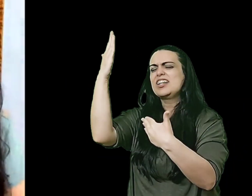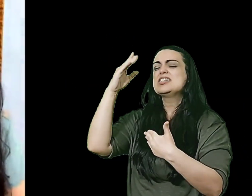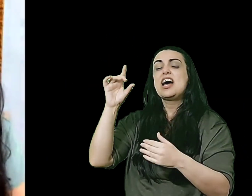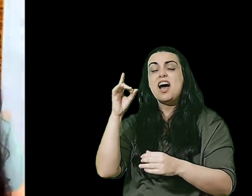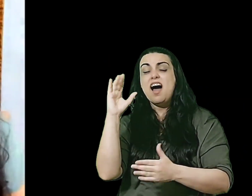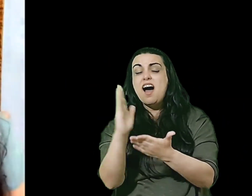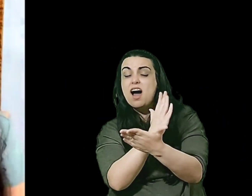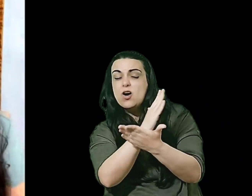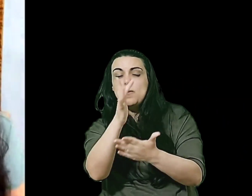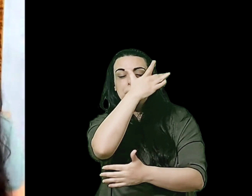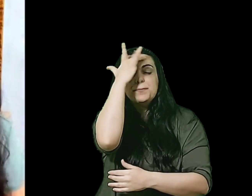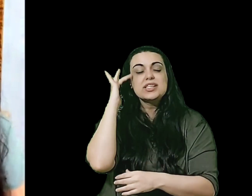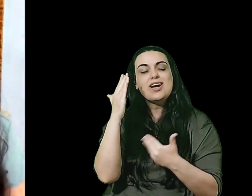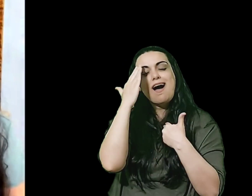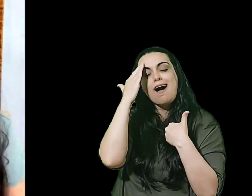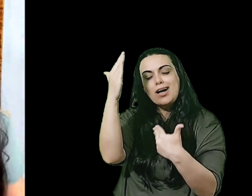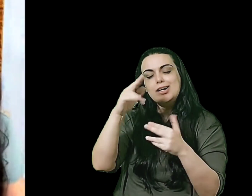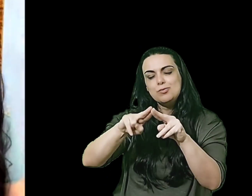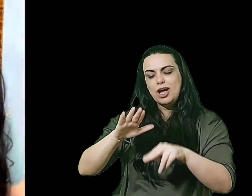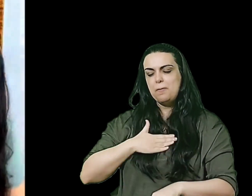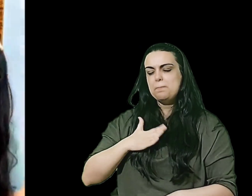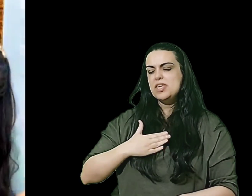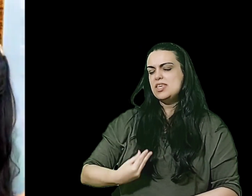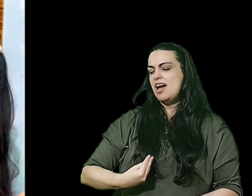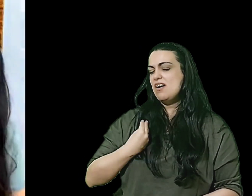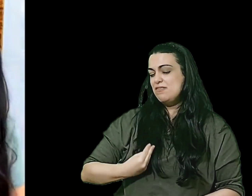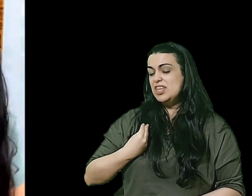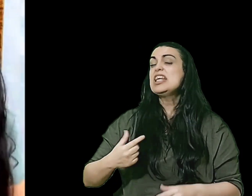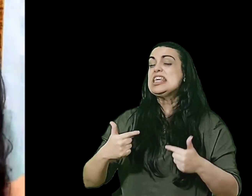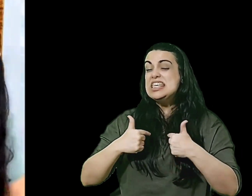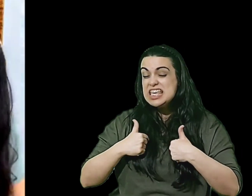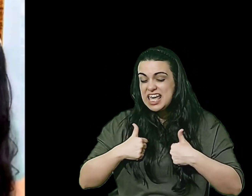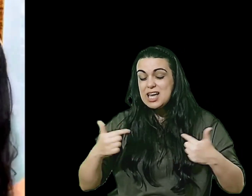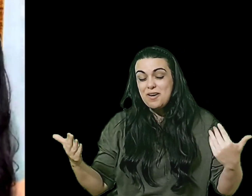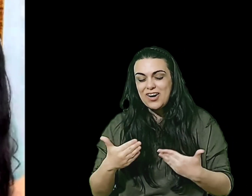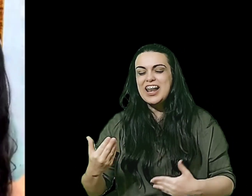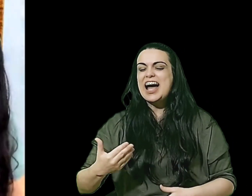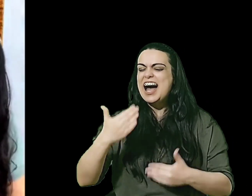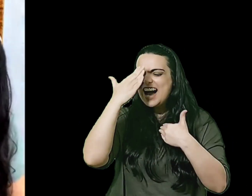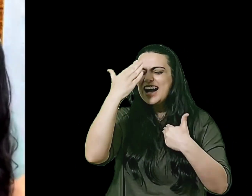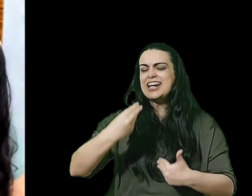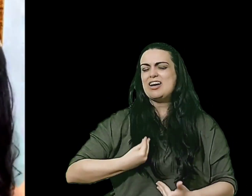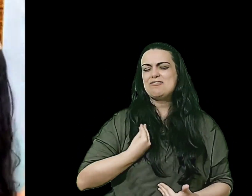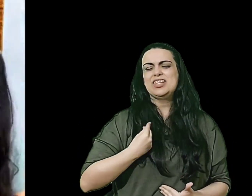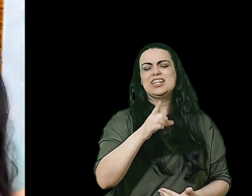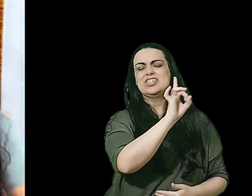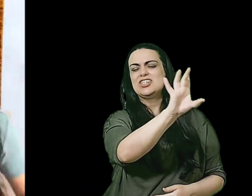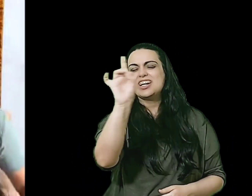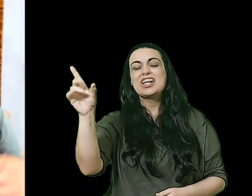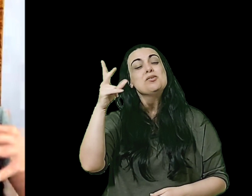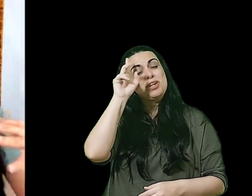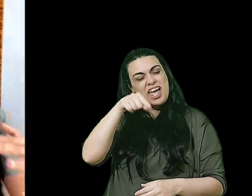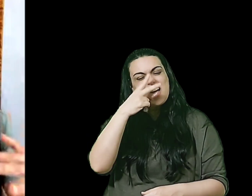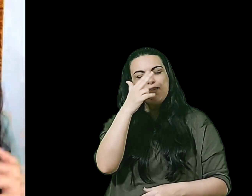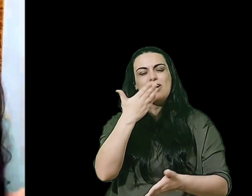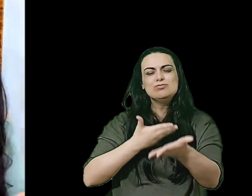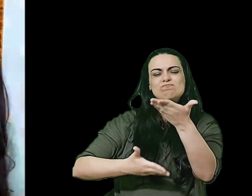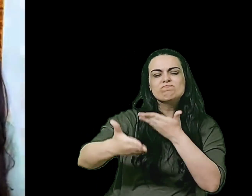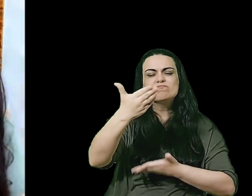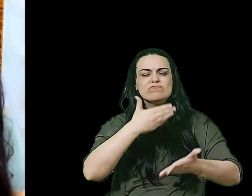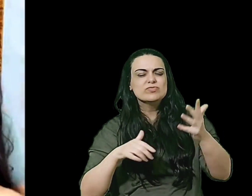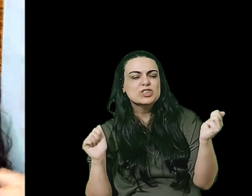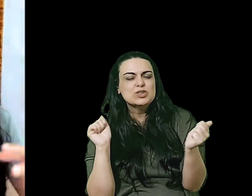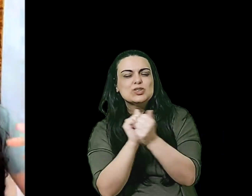glorificam, elas te agradecem. Algumas delas, Senhor, te agradecem pela minha vida. E eu aqui te agradeço pela vida delas, porque é uma via de